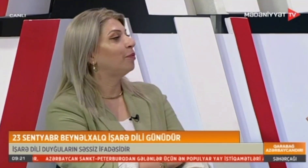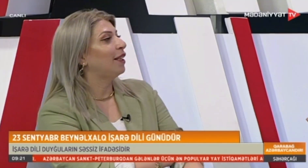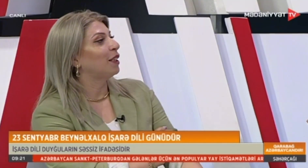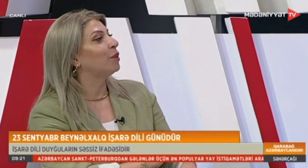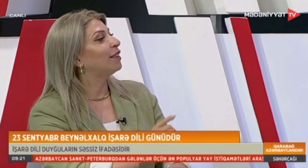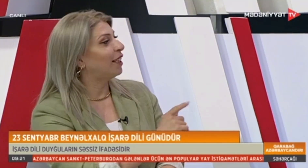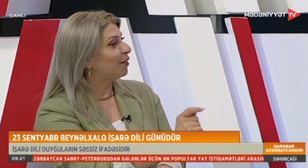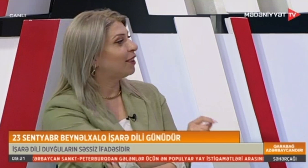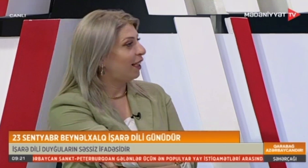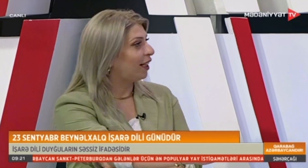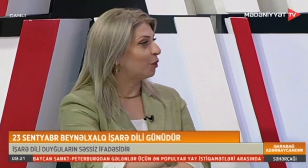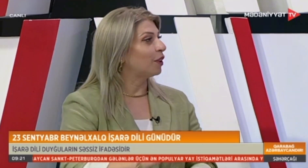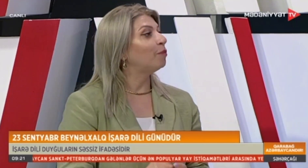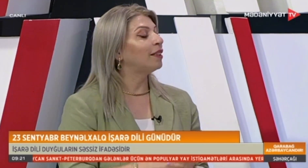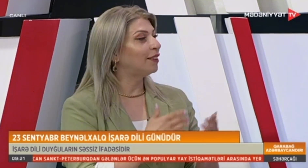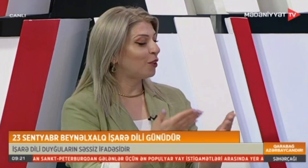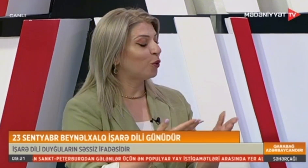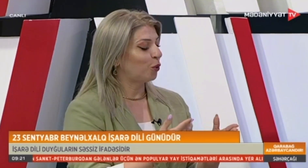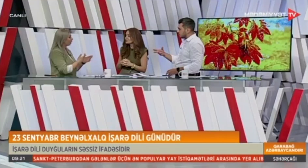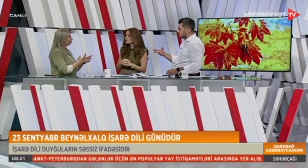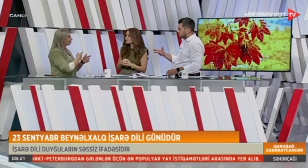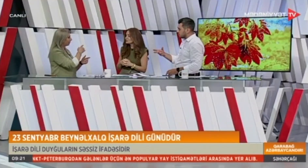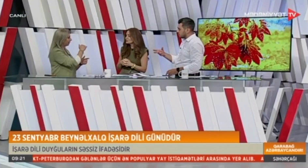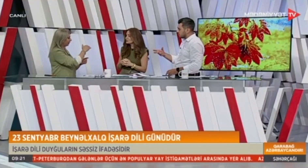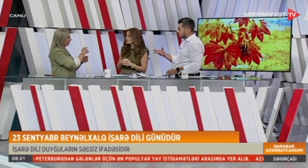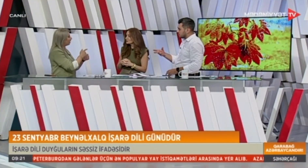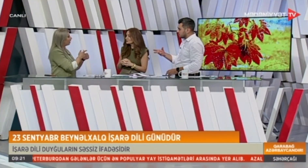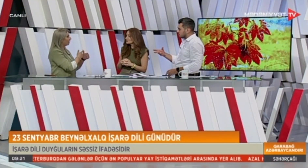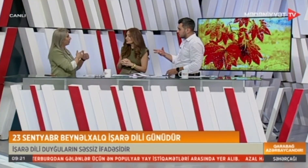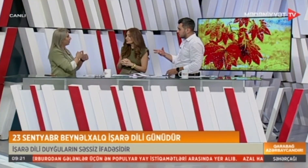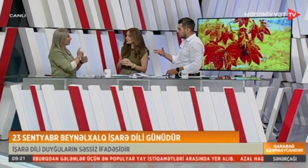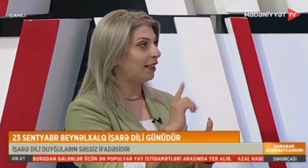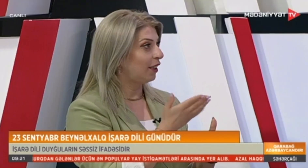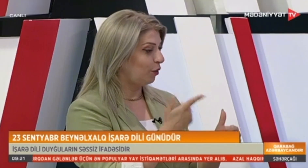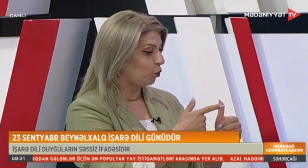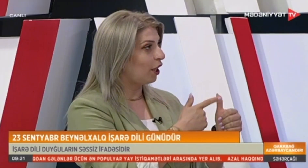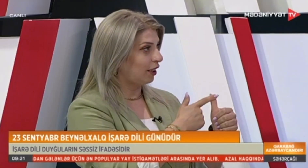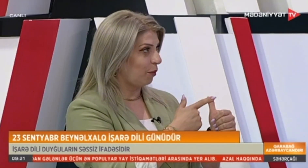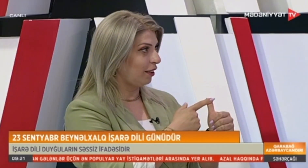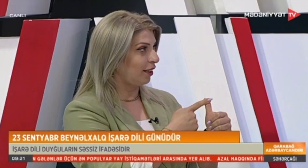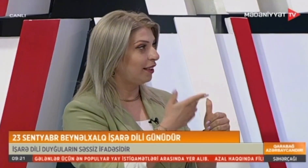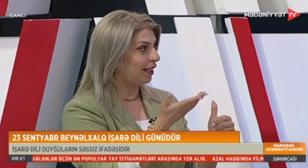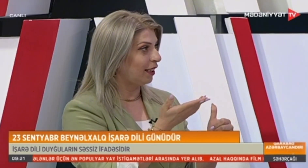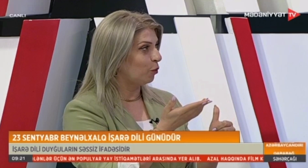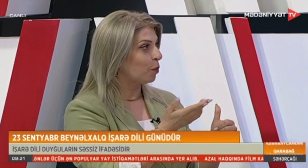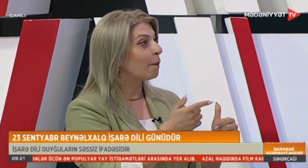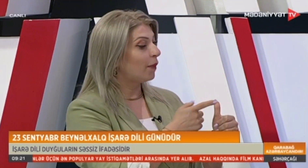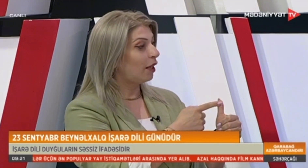deyim, sizin adınız Nailə xanımdır. Mən sizdən soruşuram, sizin adınız nədir? Bu ad deməkdir, nədir?